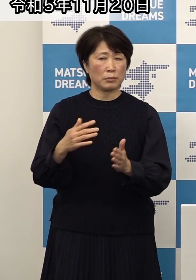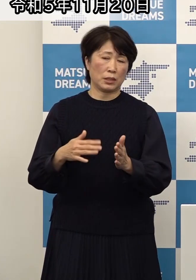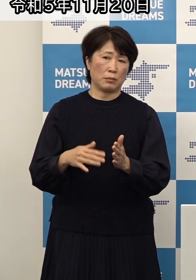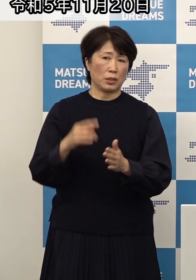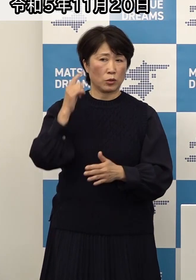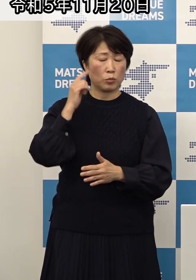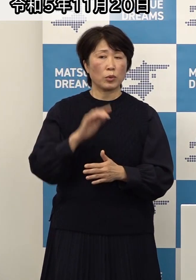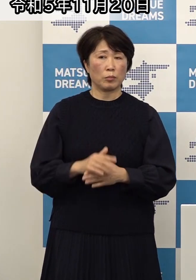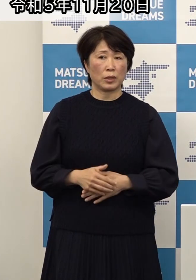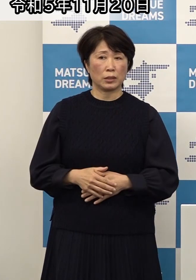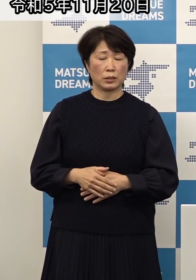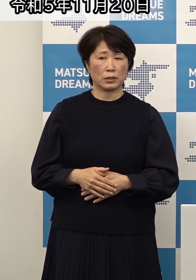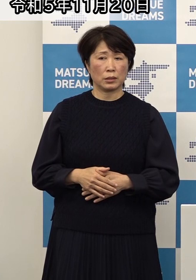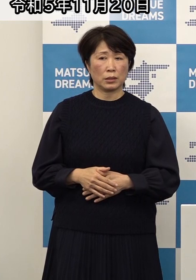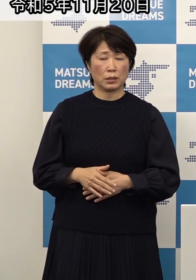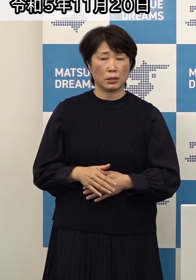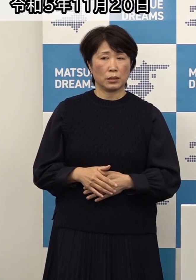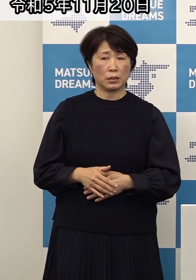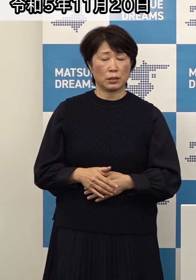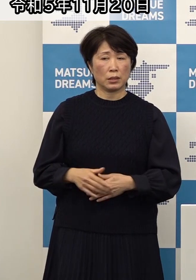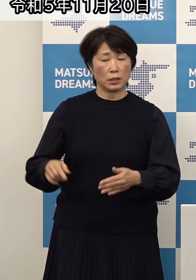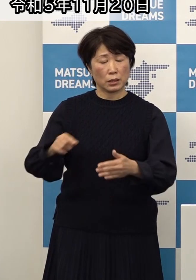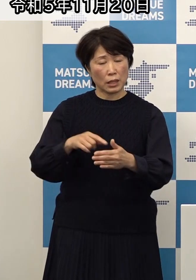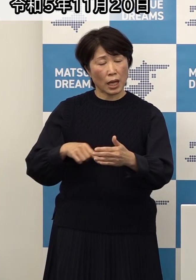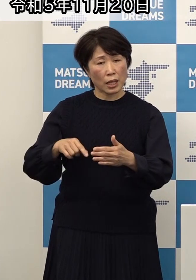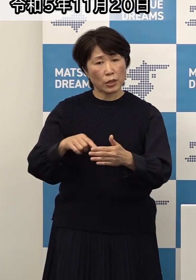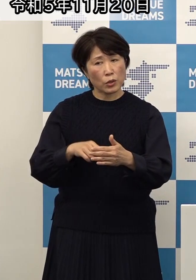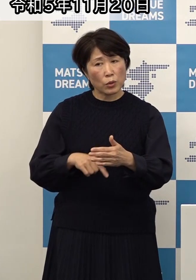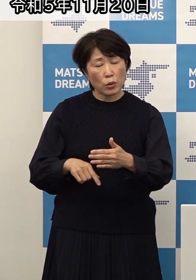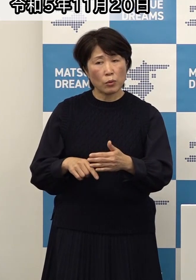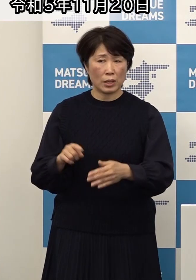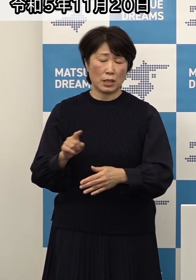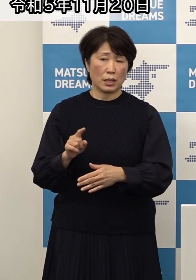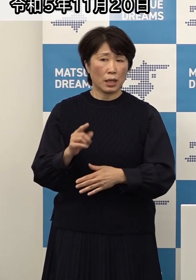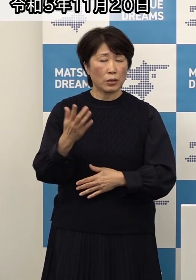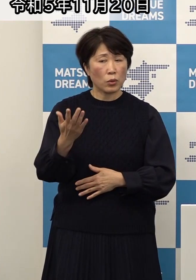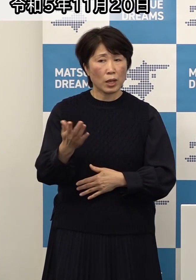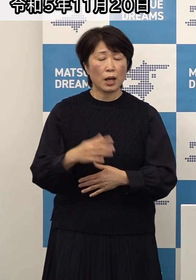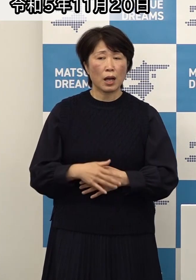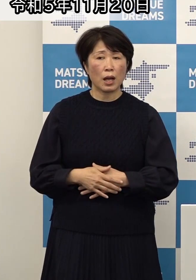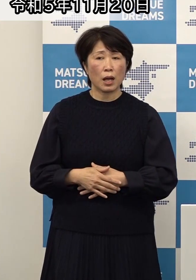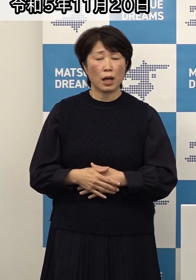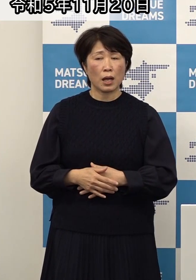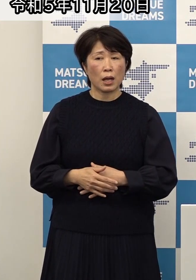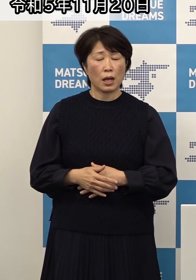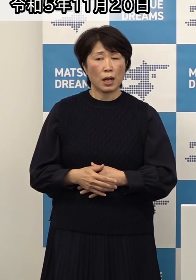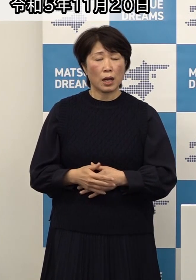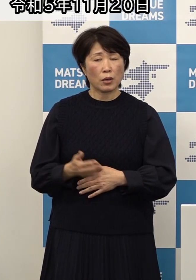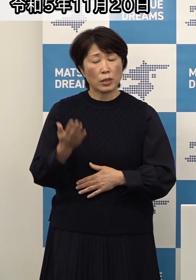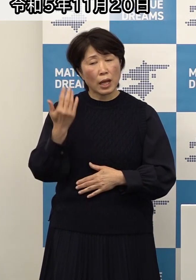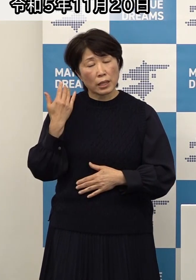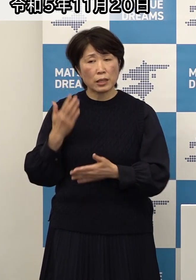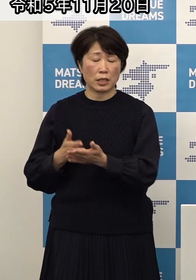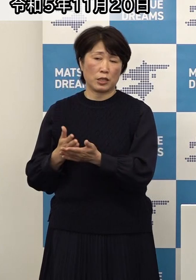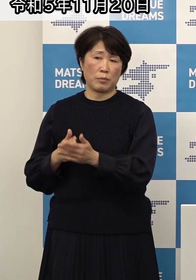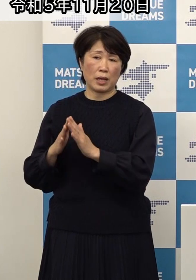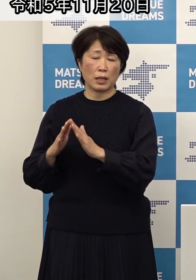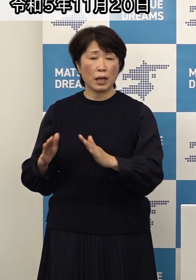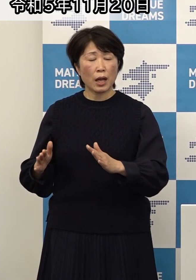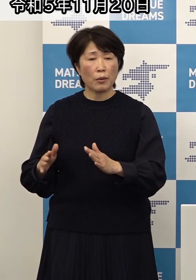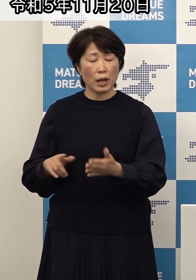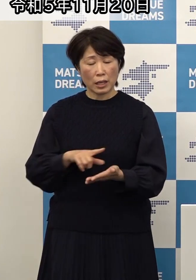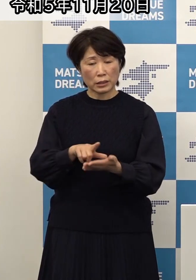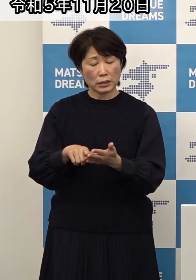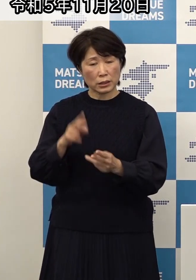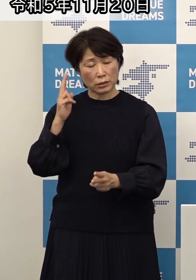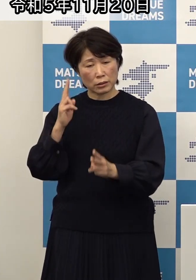ると思うんですが、どういったこう内容の、先日の市の説明では地元事業者への配慮というような